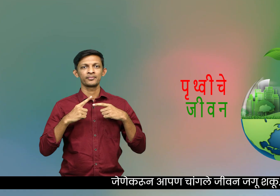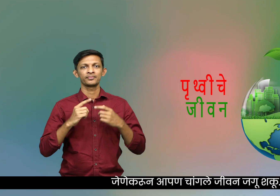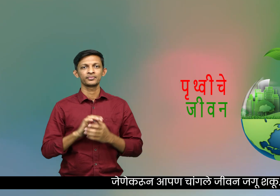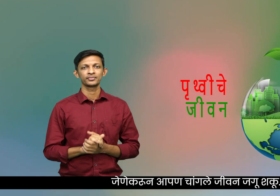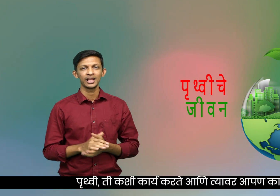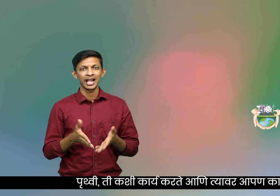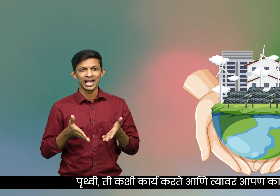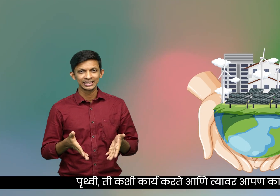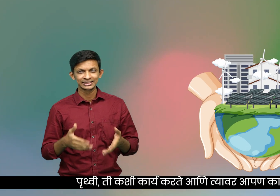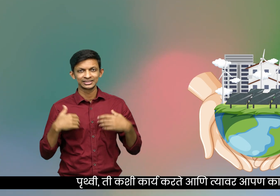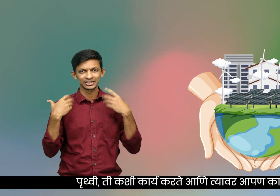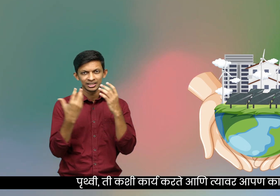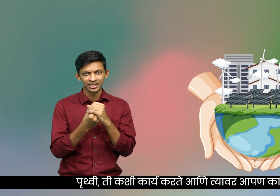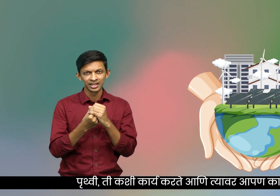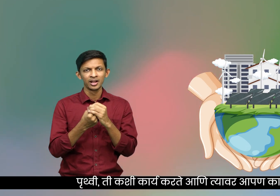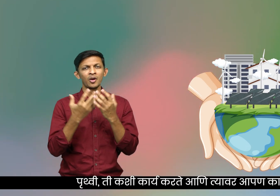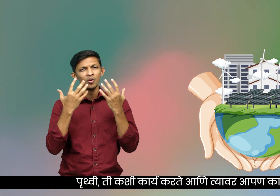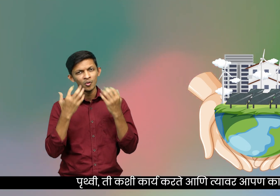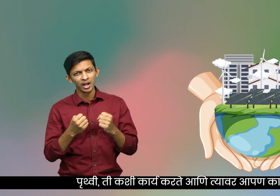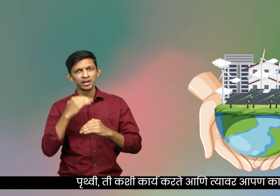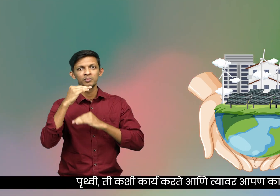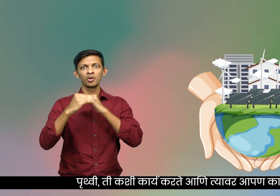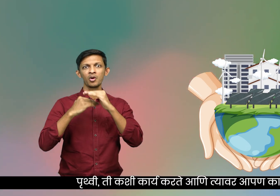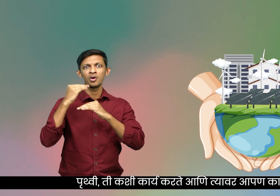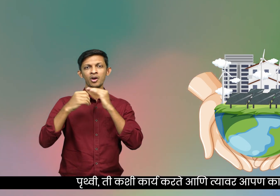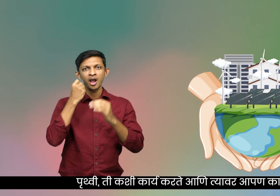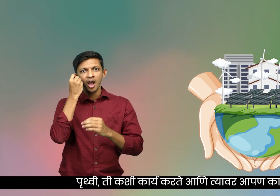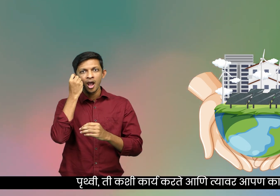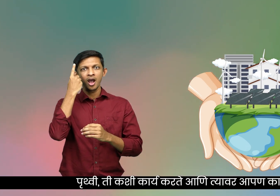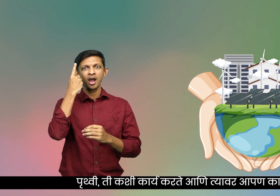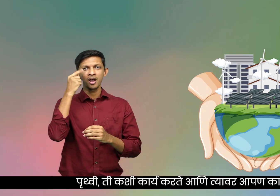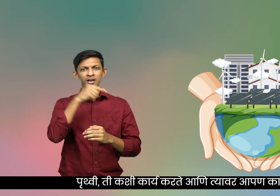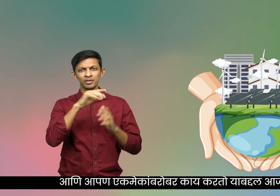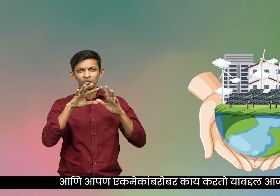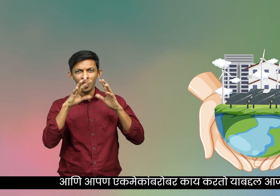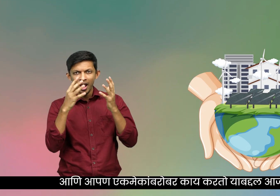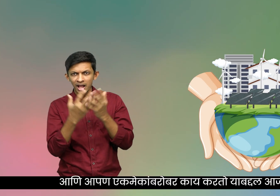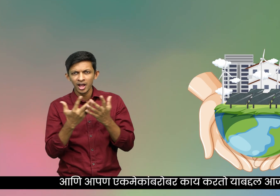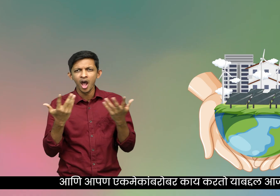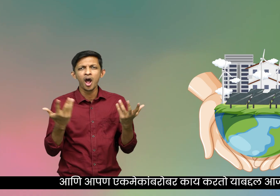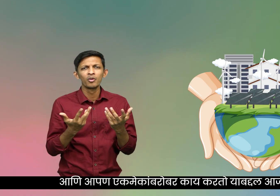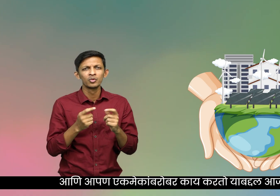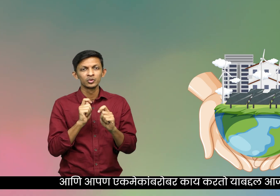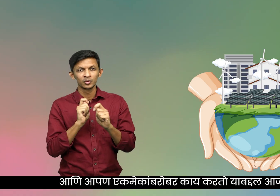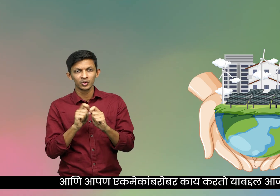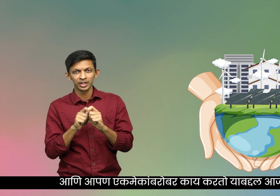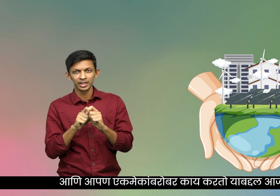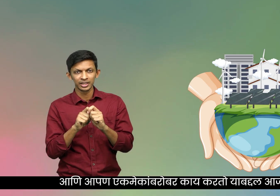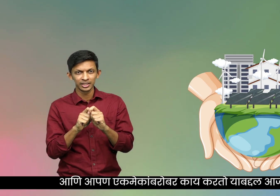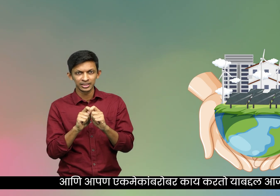शकू. पृथ्वी ती कशी कार्य करते आणि त्यावर आपण काय करतो आणि आपण एकमेकांबरोबर